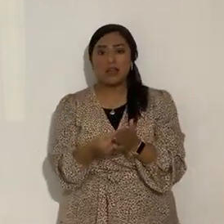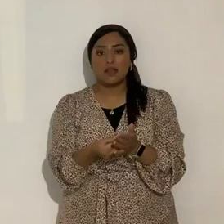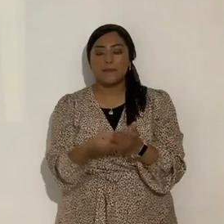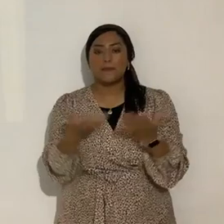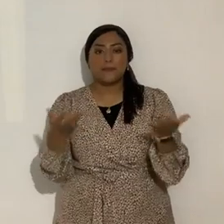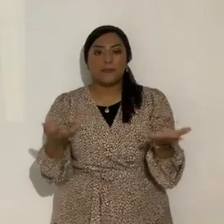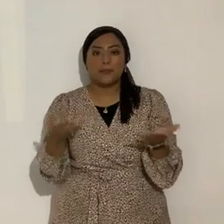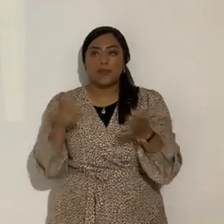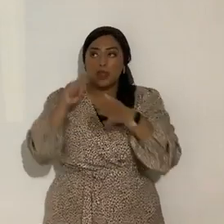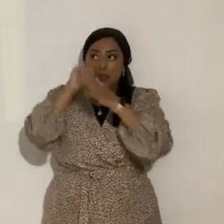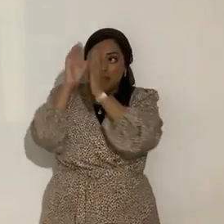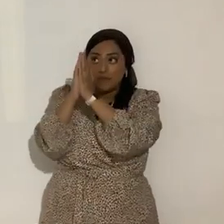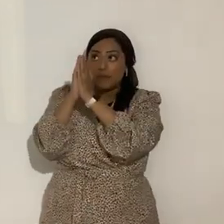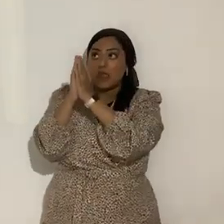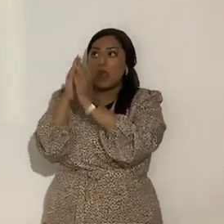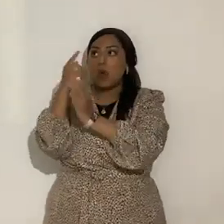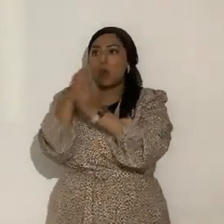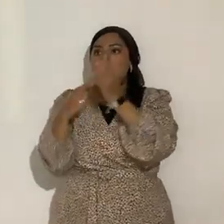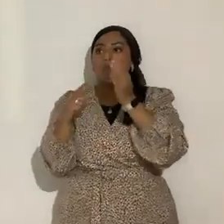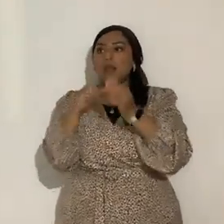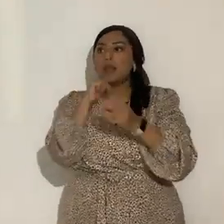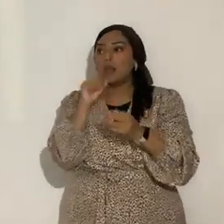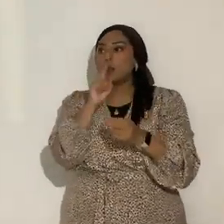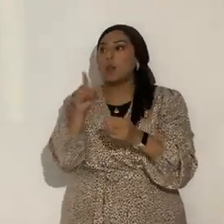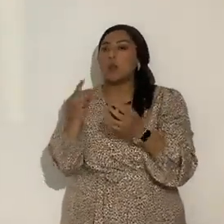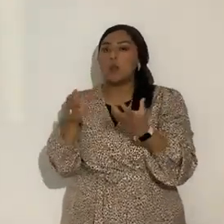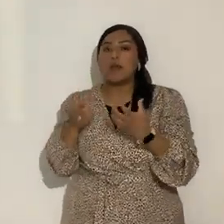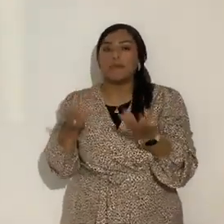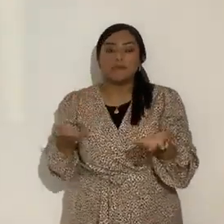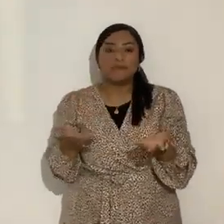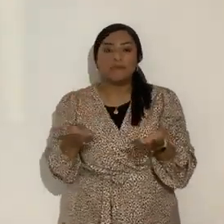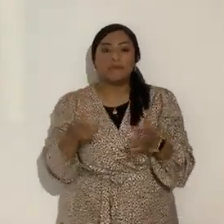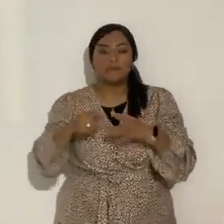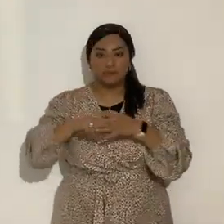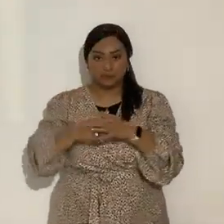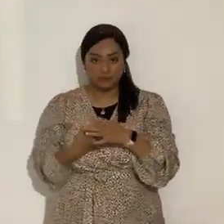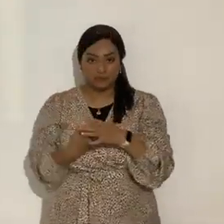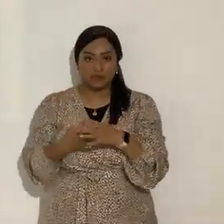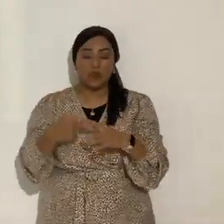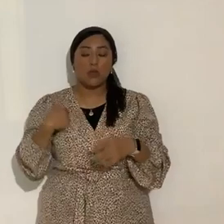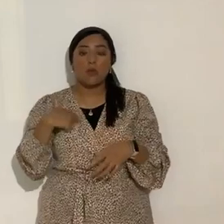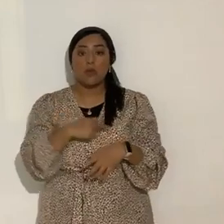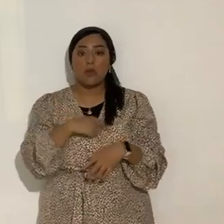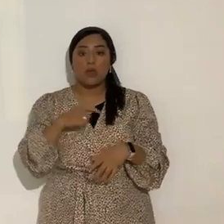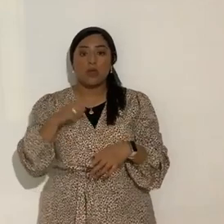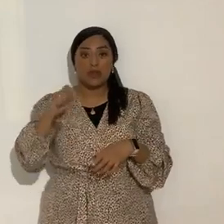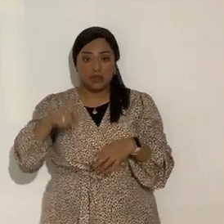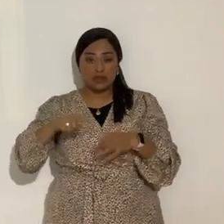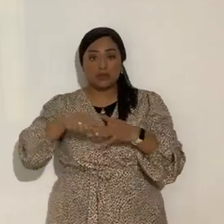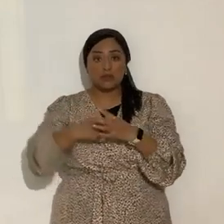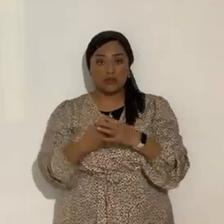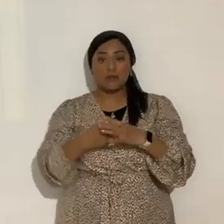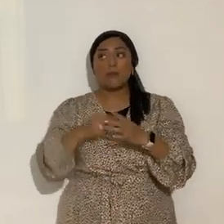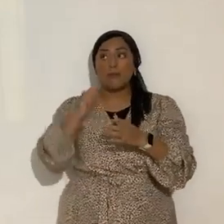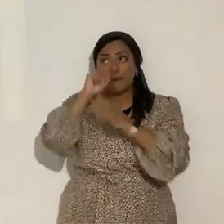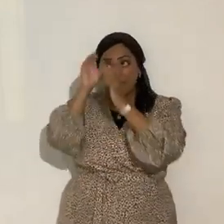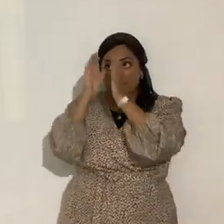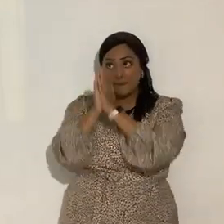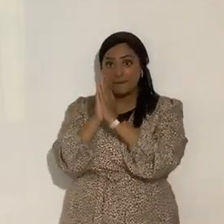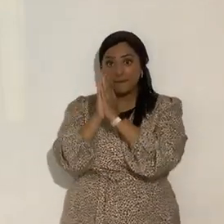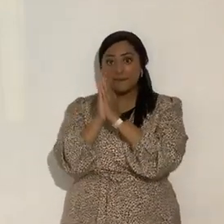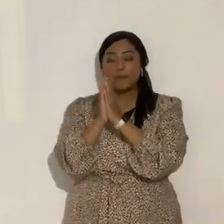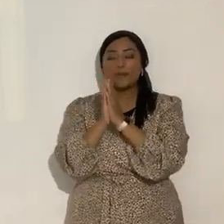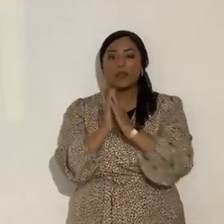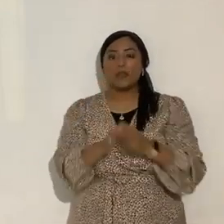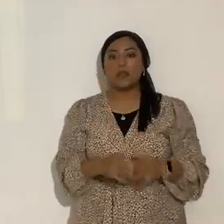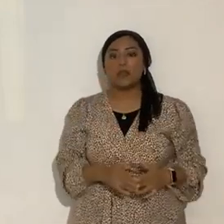Entonces se pide lo que realmente no se desea realmente. Vamos a empezar a pedir, si no lo hemos hecho, hermanos,